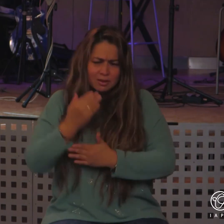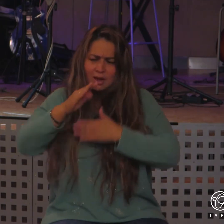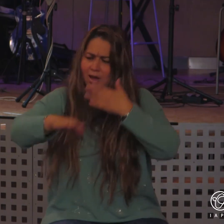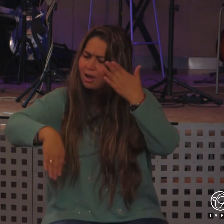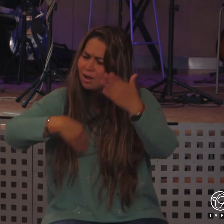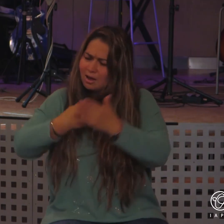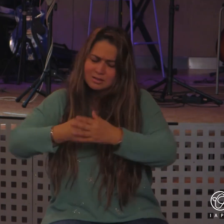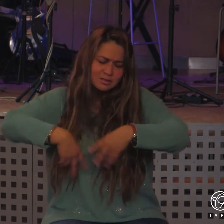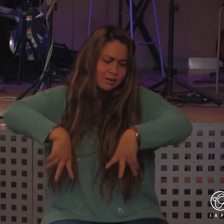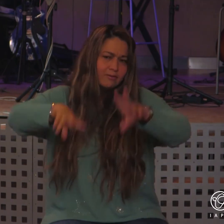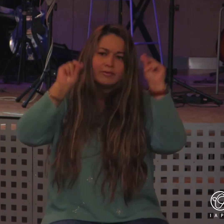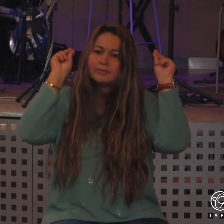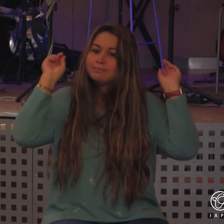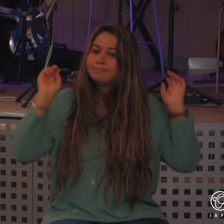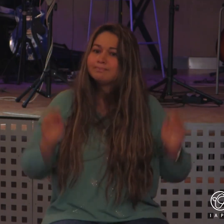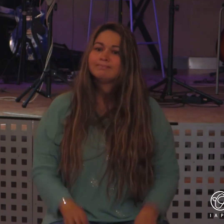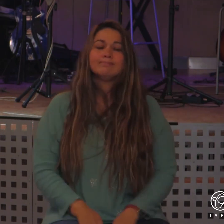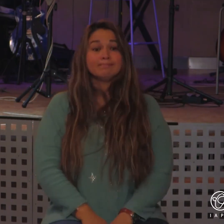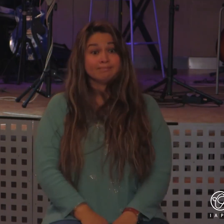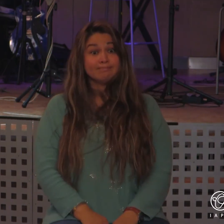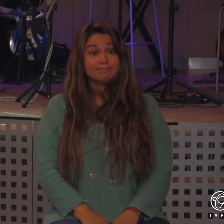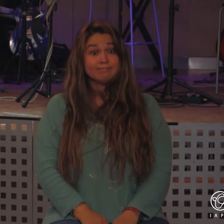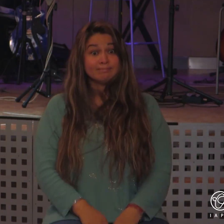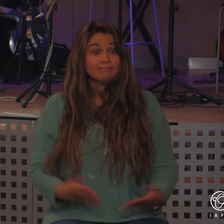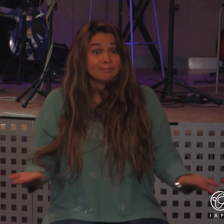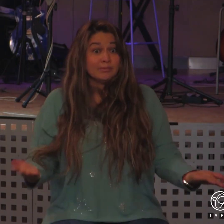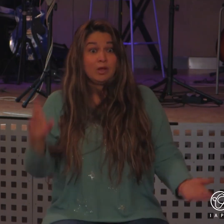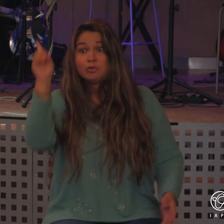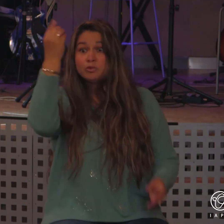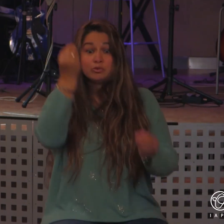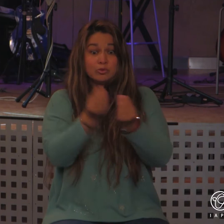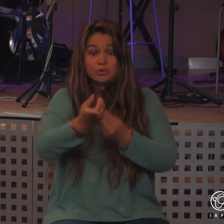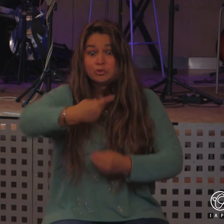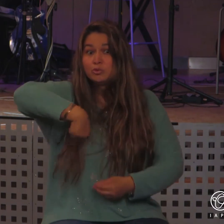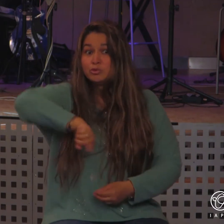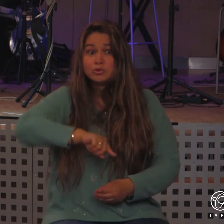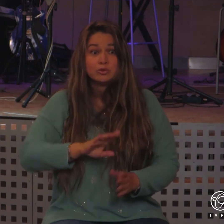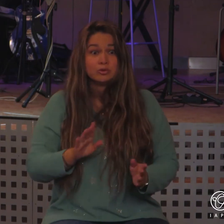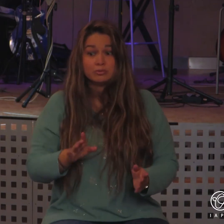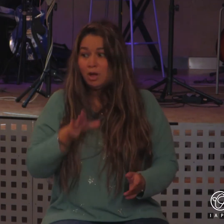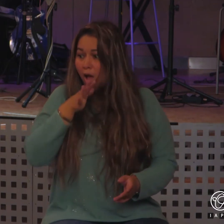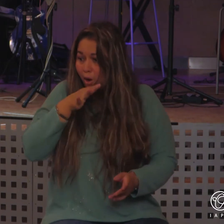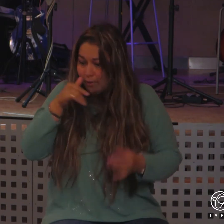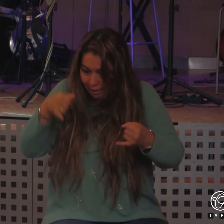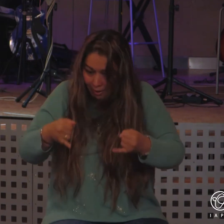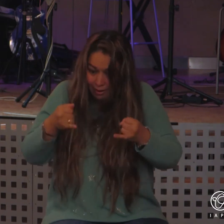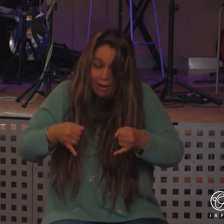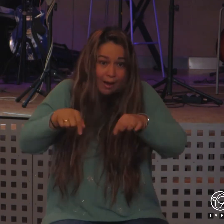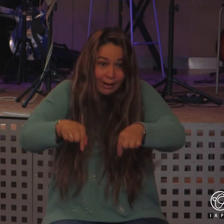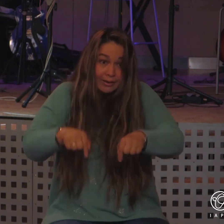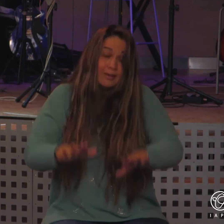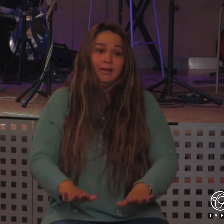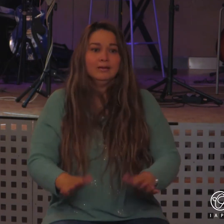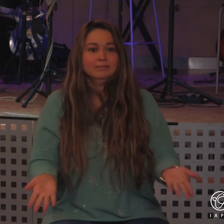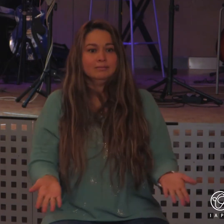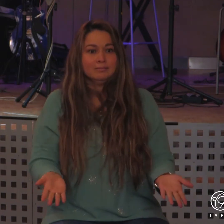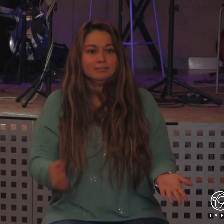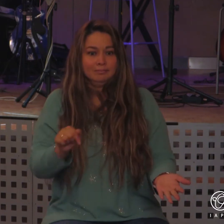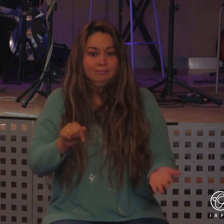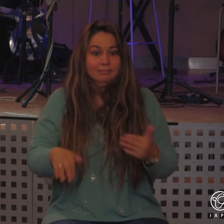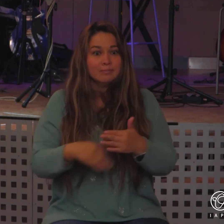fin del mundo. Está con nosotros, está aquí, en esta